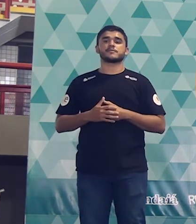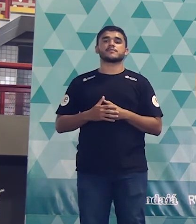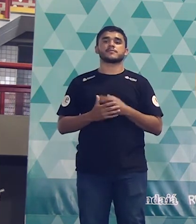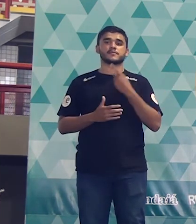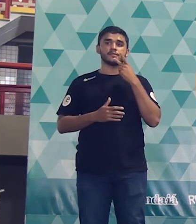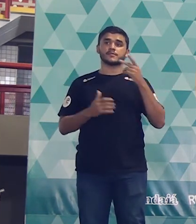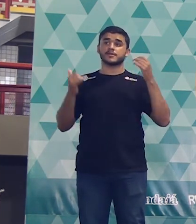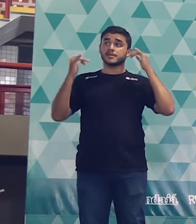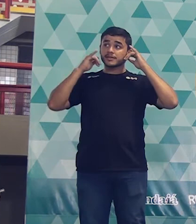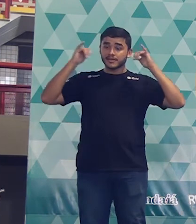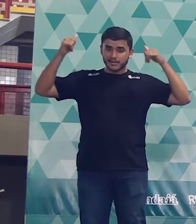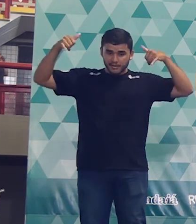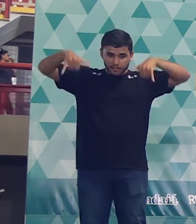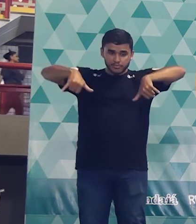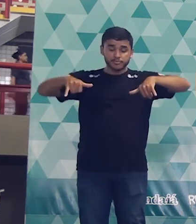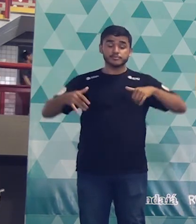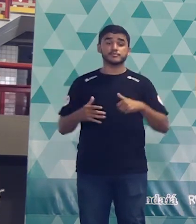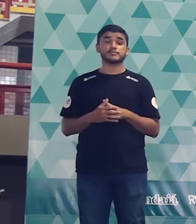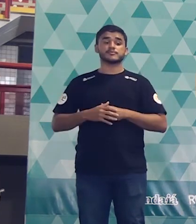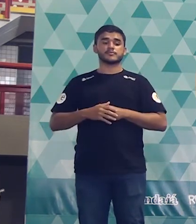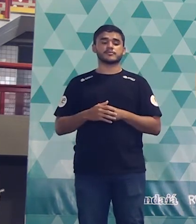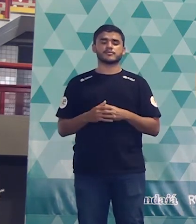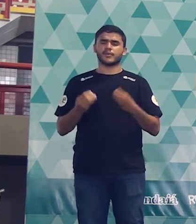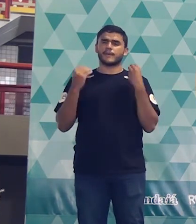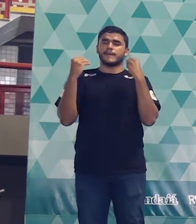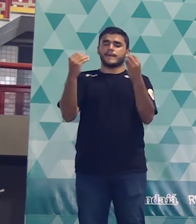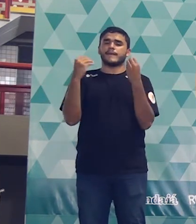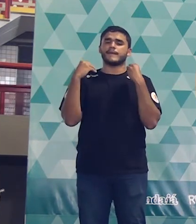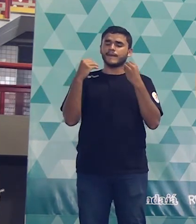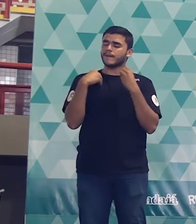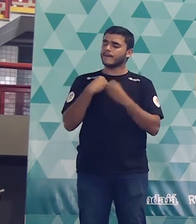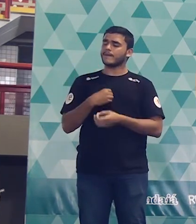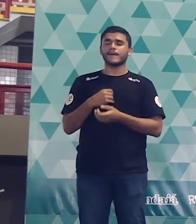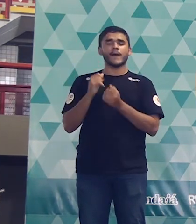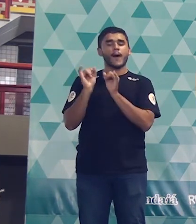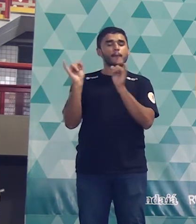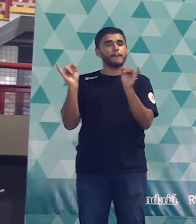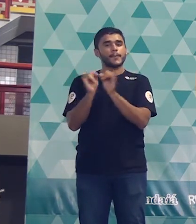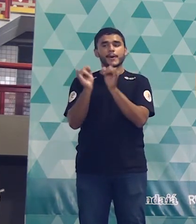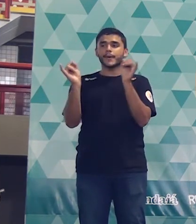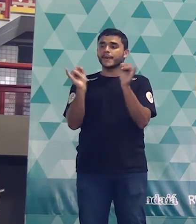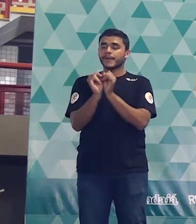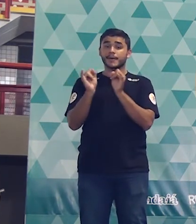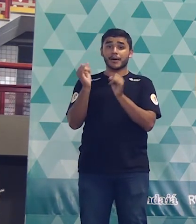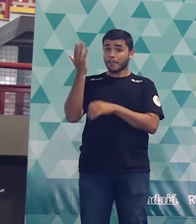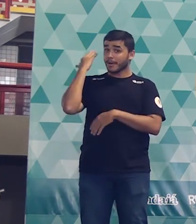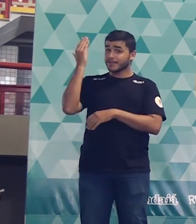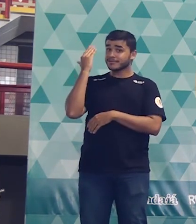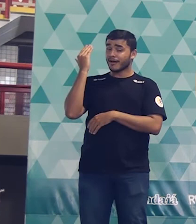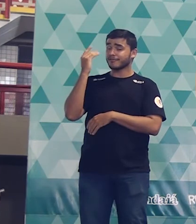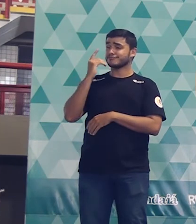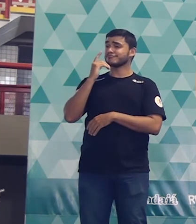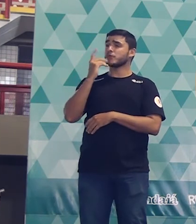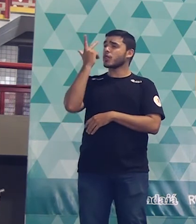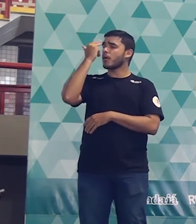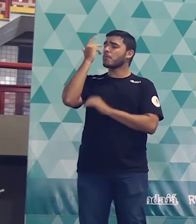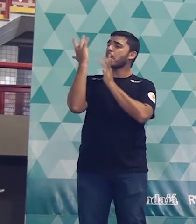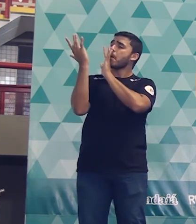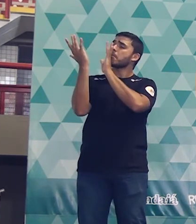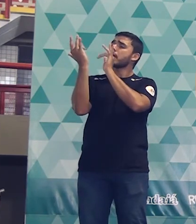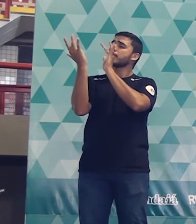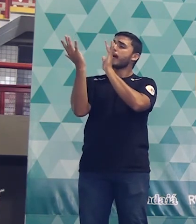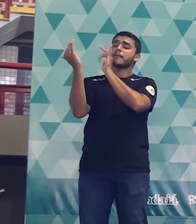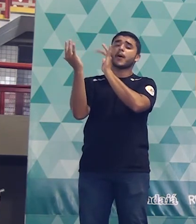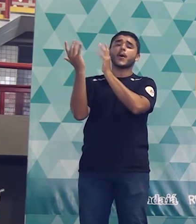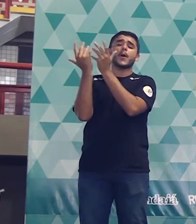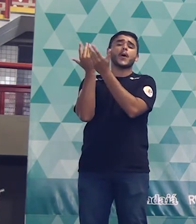Já tinha um quebradinho, né? Ridículo agora. Porque na hora não era não. Né? Hoje é ridículo, né? Mas na época não era